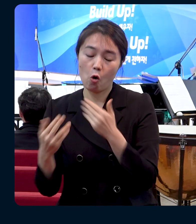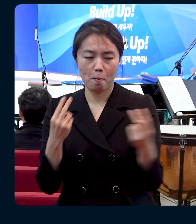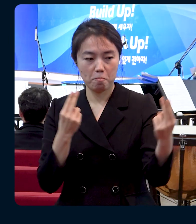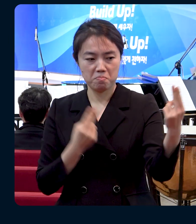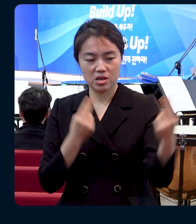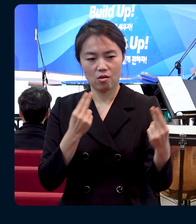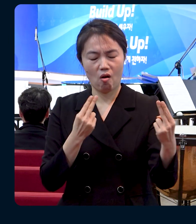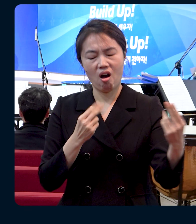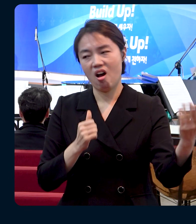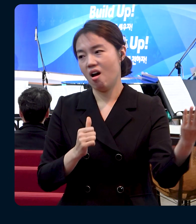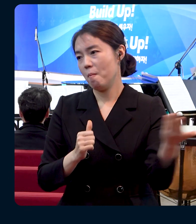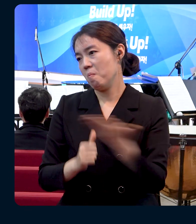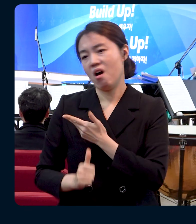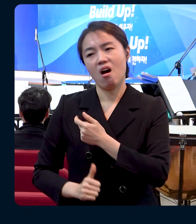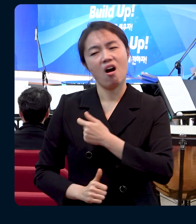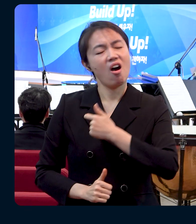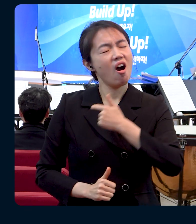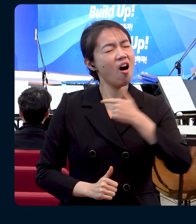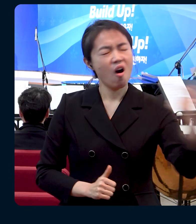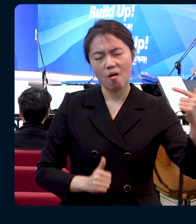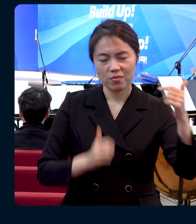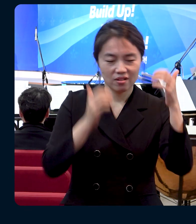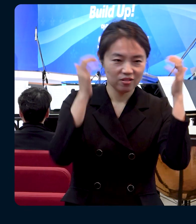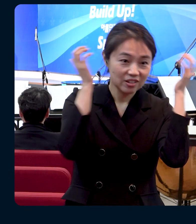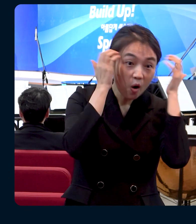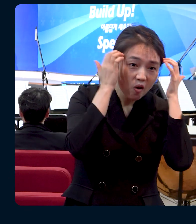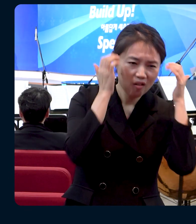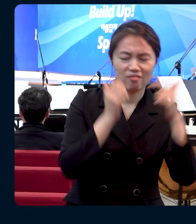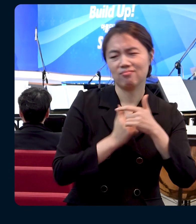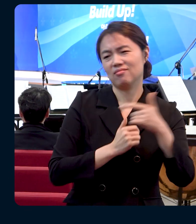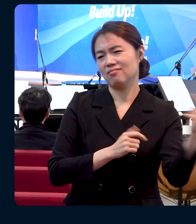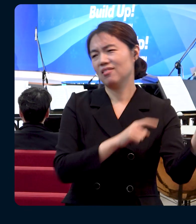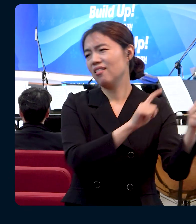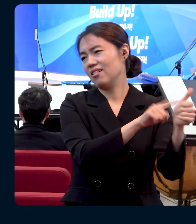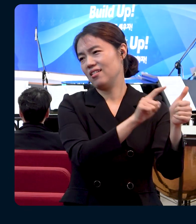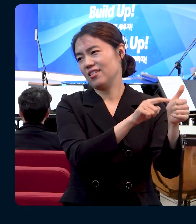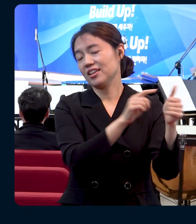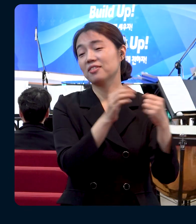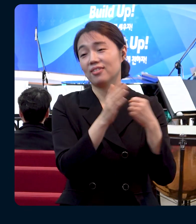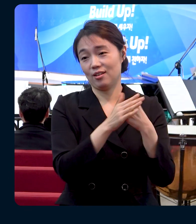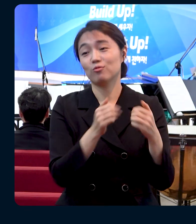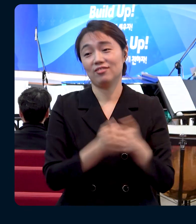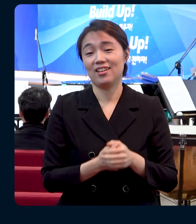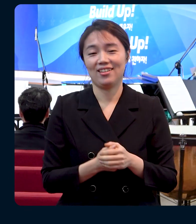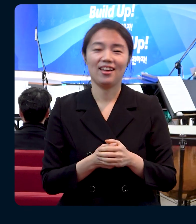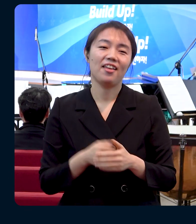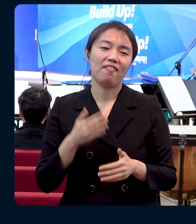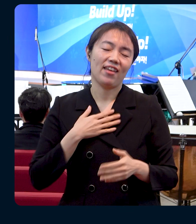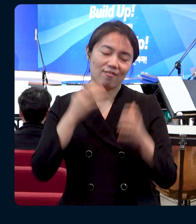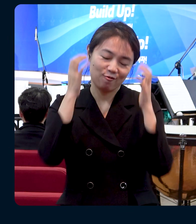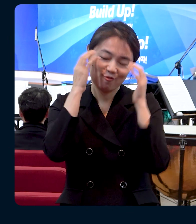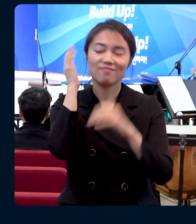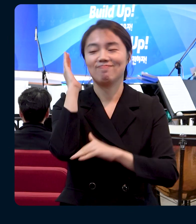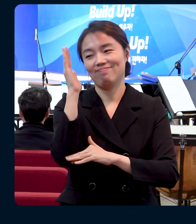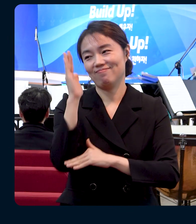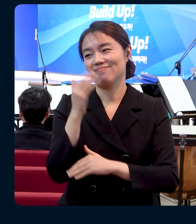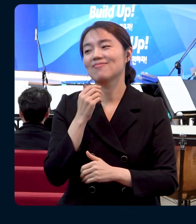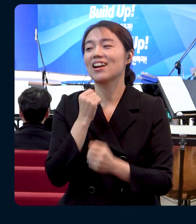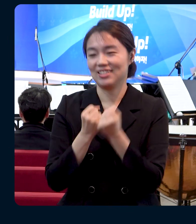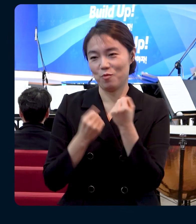아니라 몇백 배의 상황을 경험한 그런 상황이기 때문에 그래서 말씀드리는 겁니다.